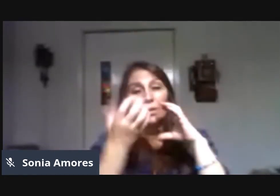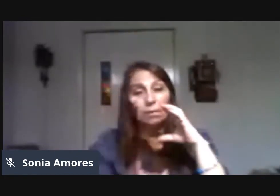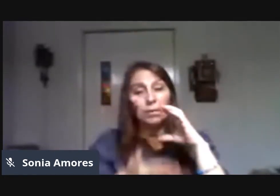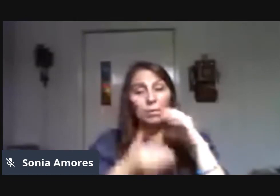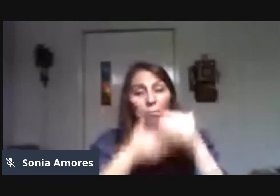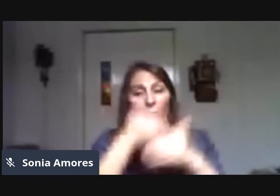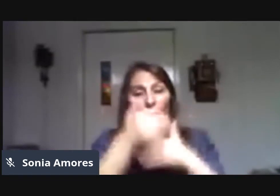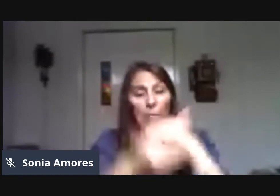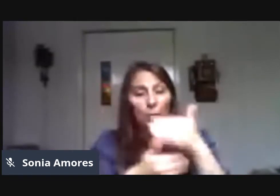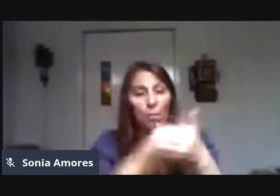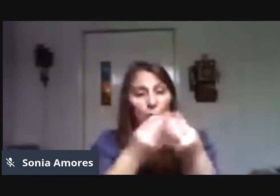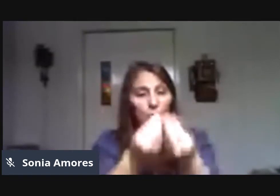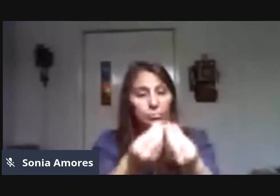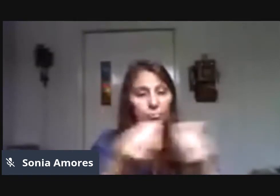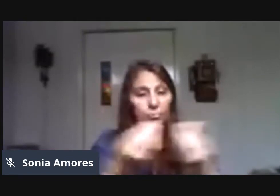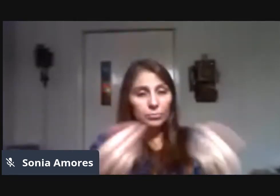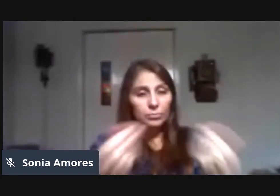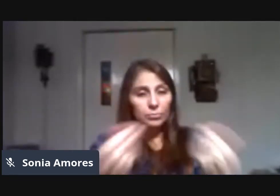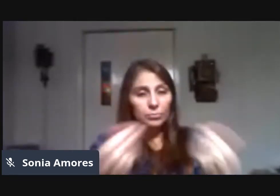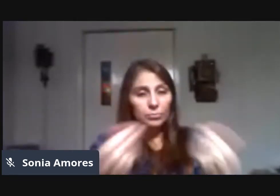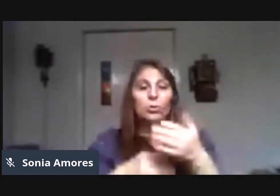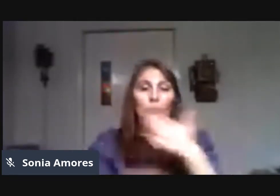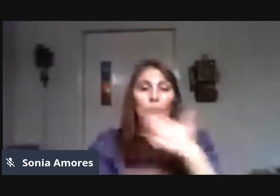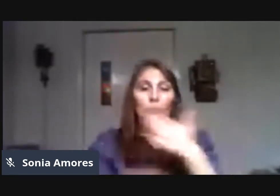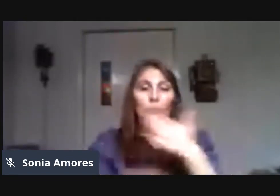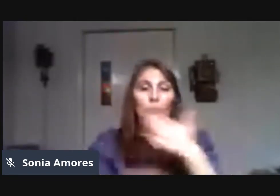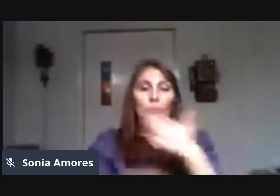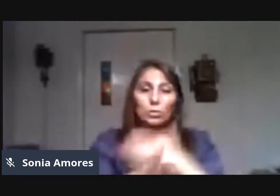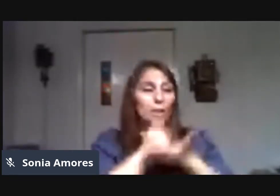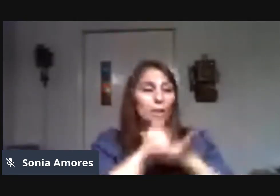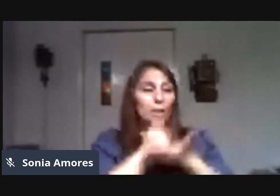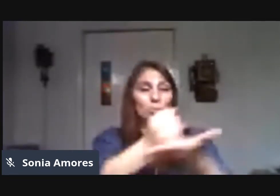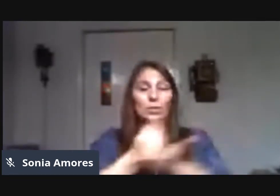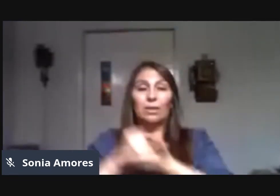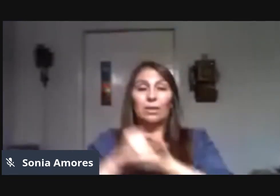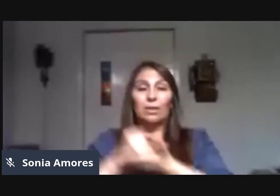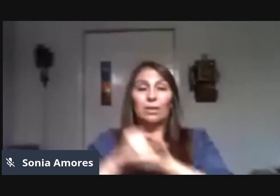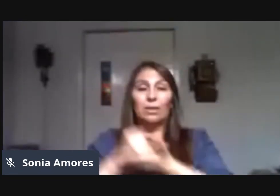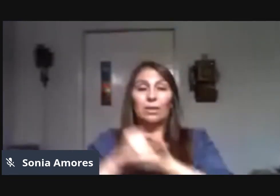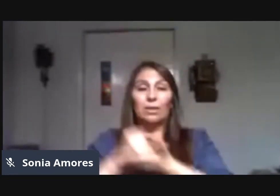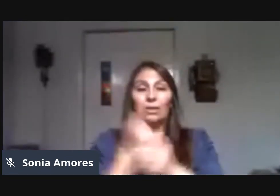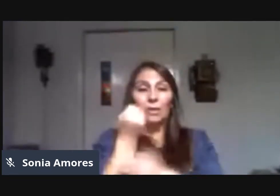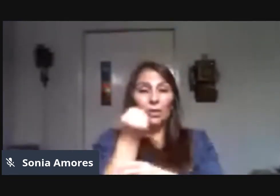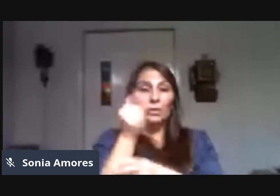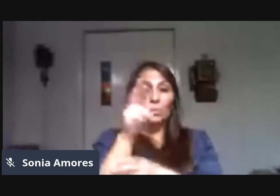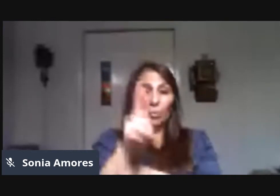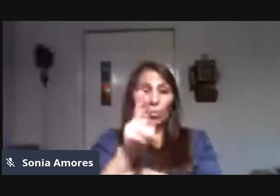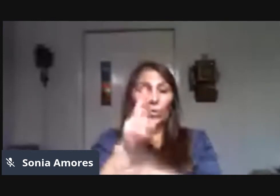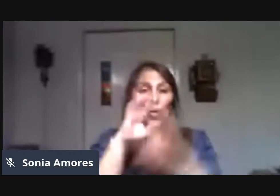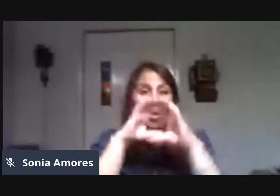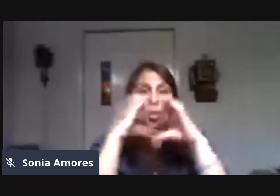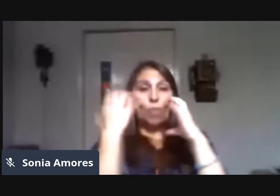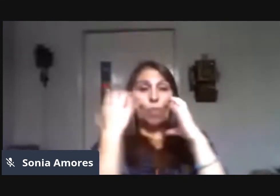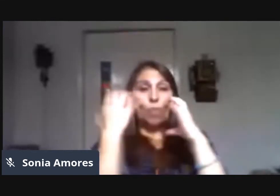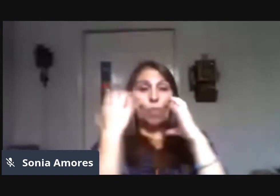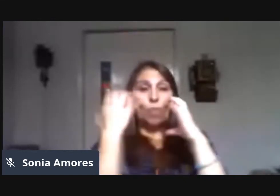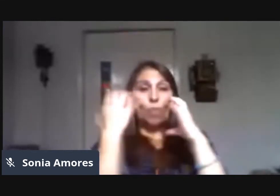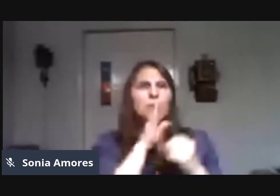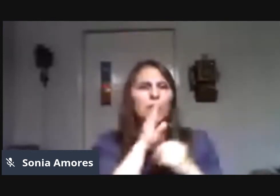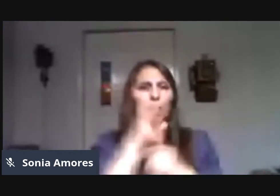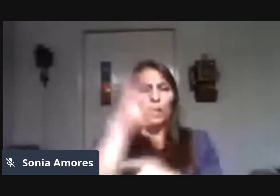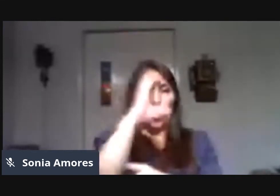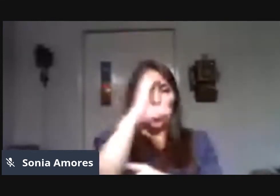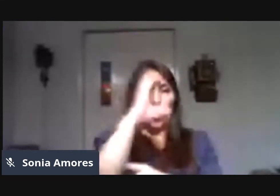mantener esa solidaridad del sur global, ¿sí? Y el sur global no es solo el colombiano,